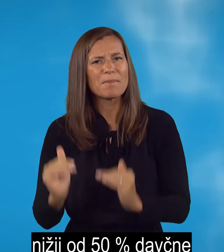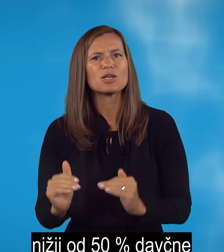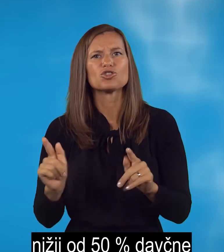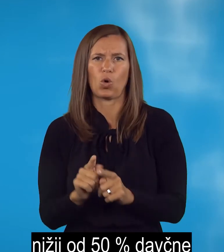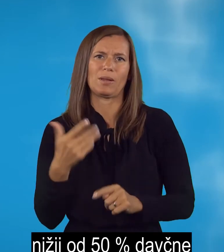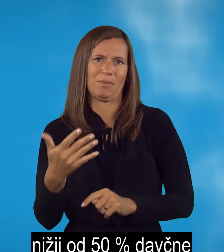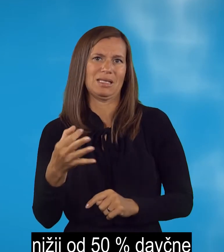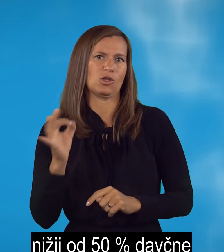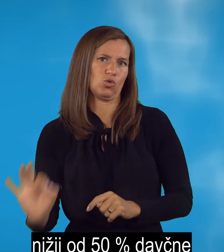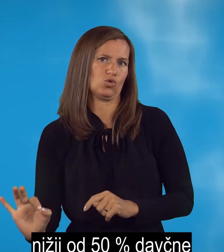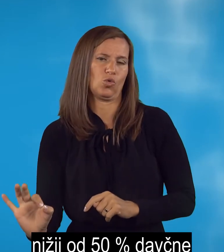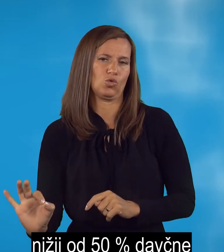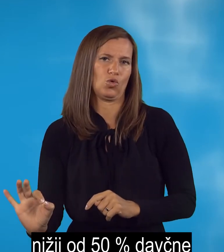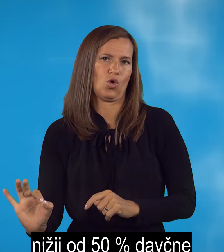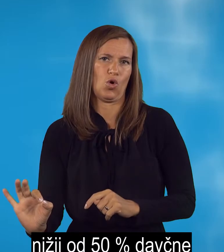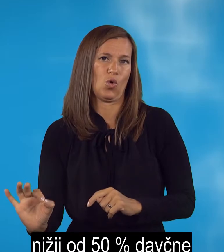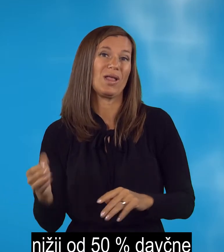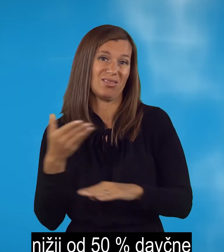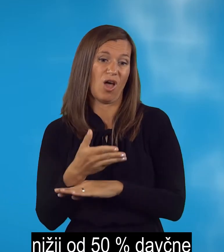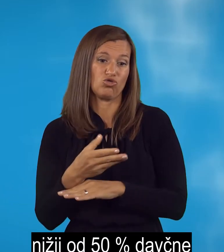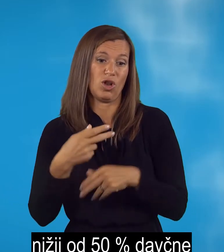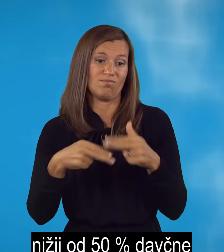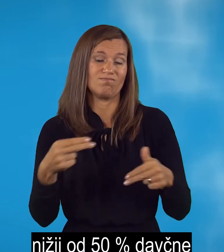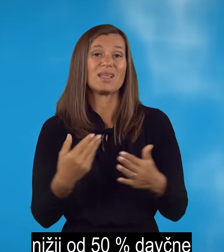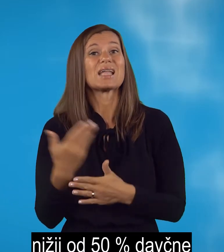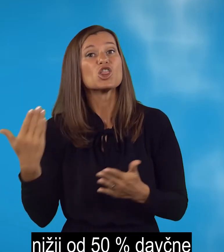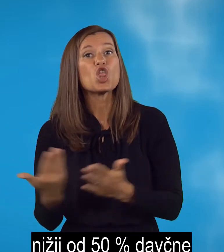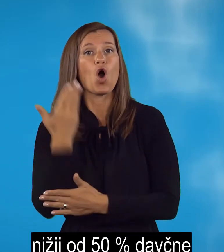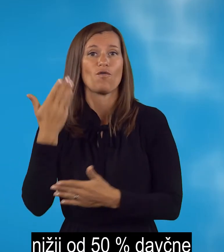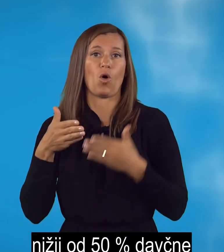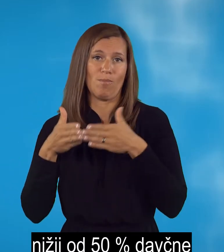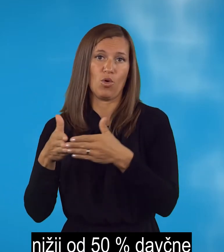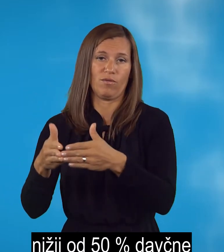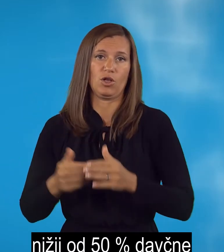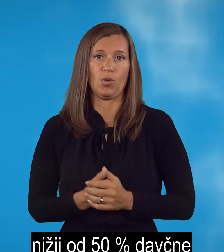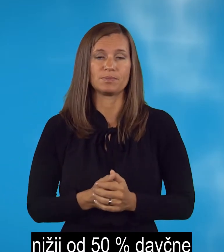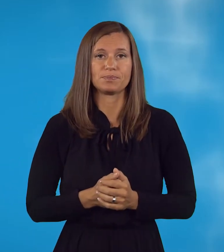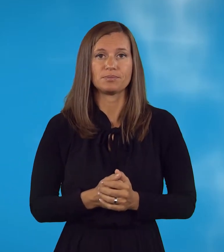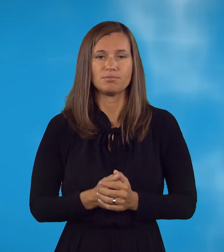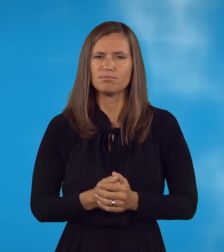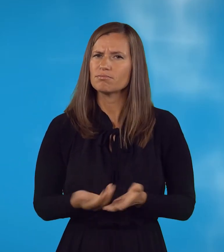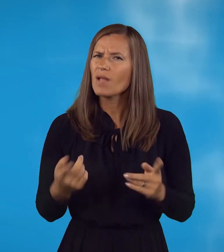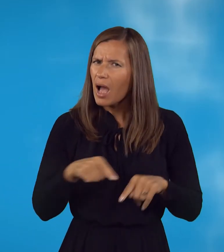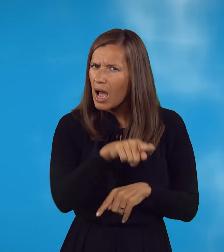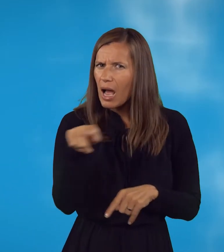od 50% davčne obveznosti za novo plovilo. Ali ste vedeli?